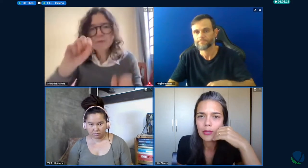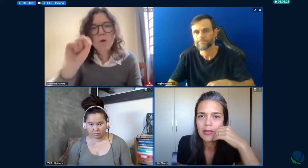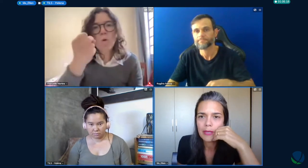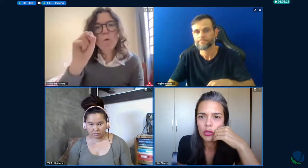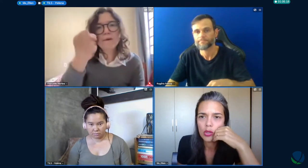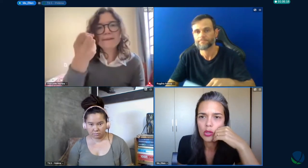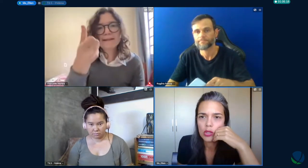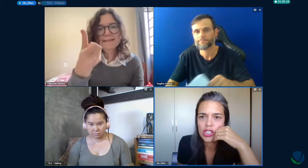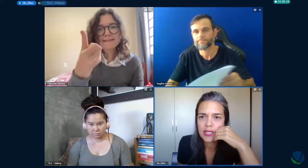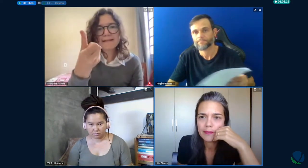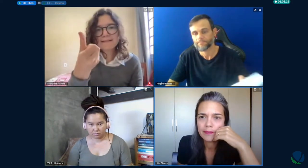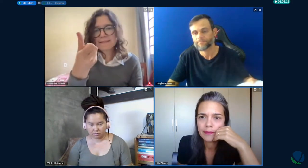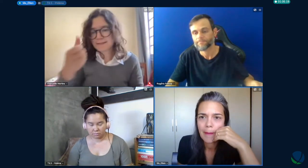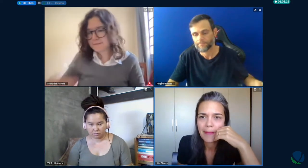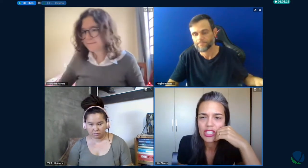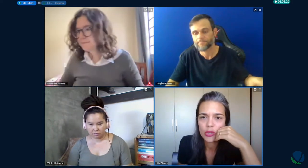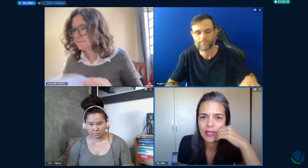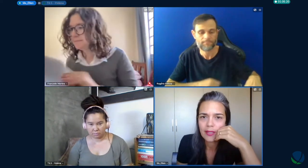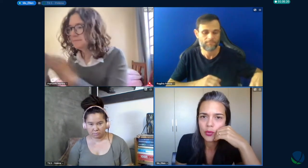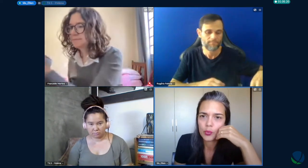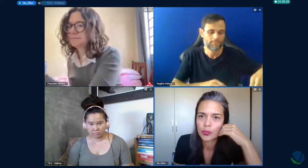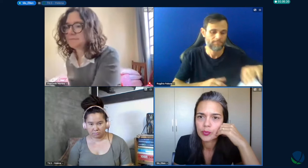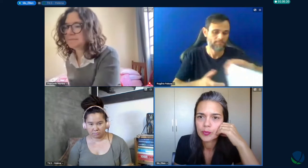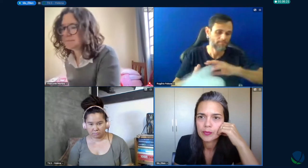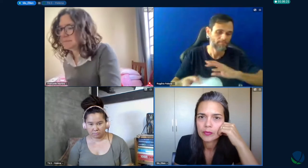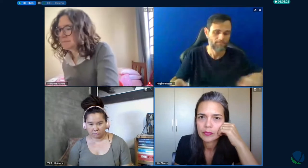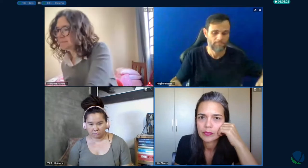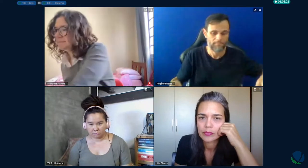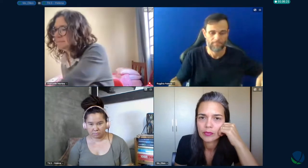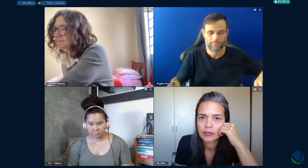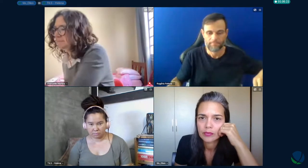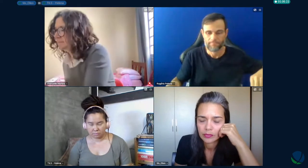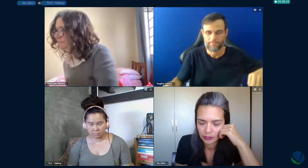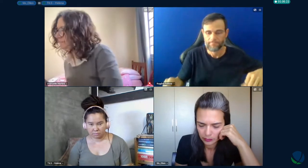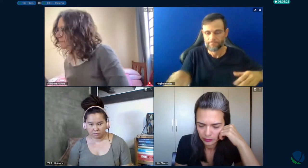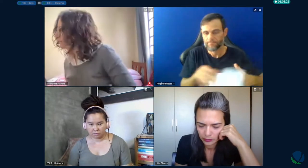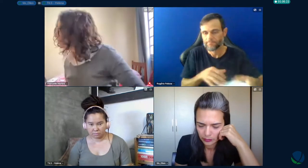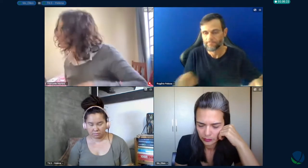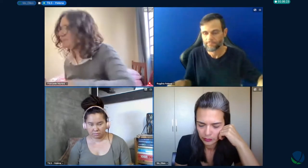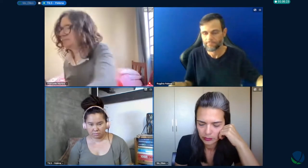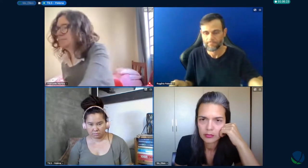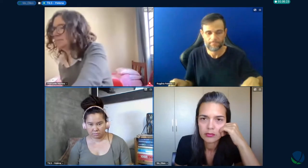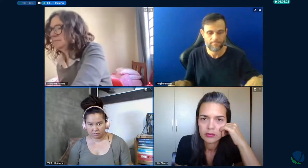Agora no capítulo da metodologia, página 81.